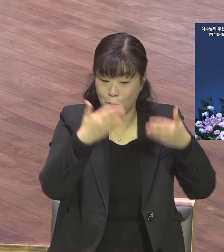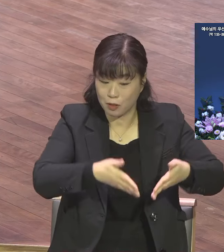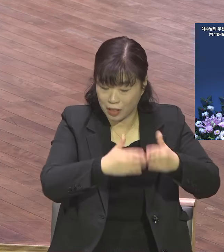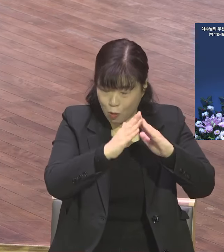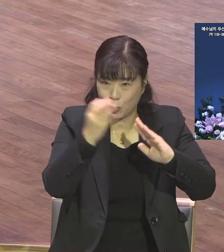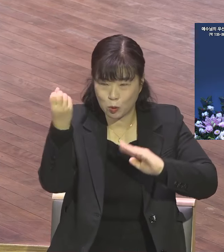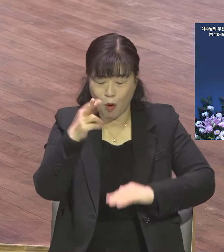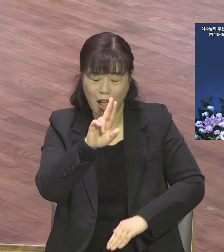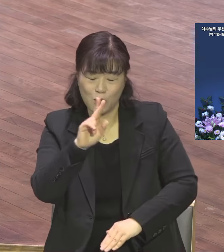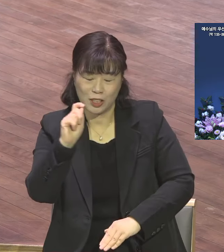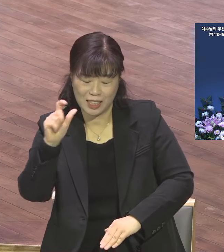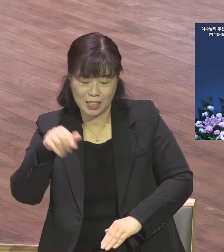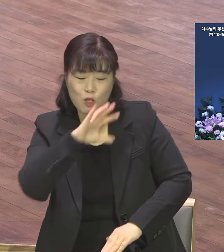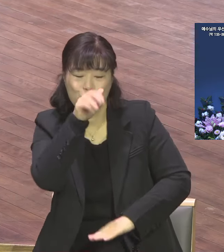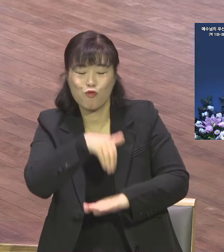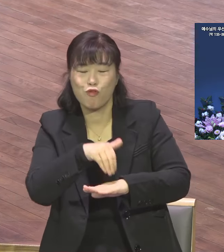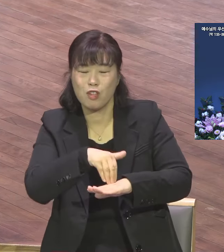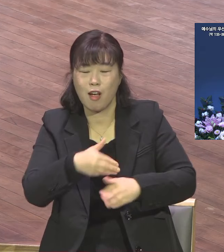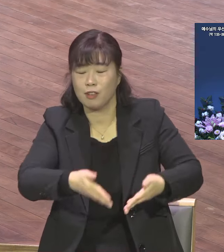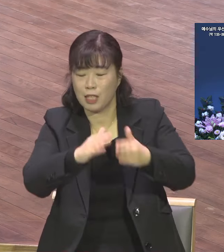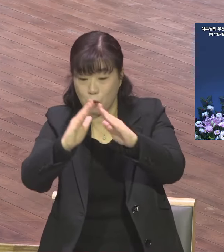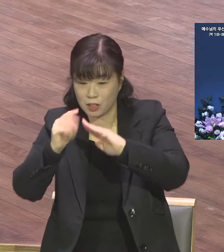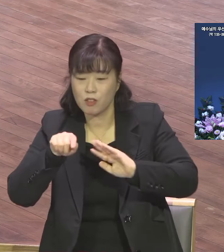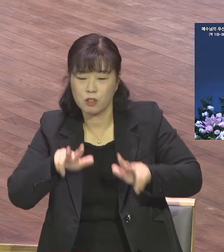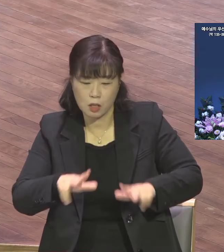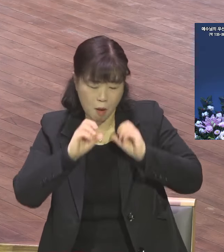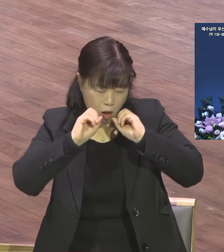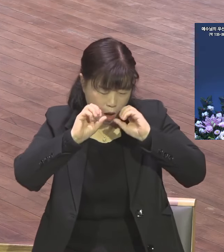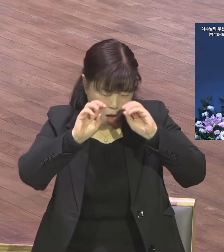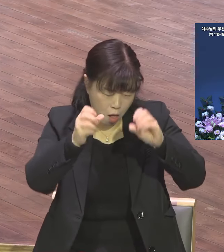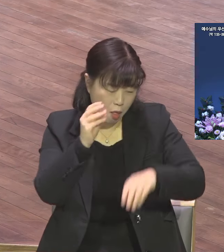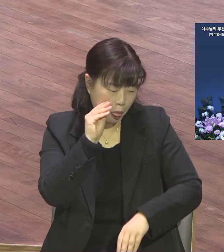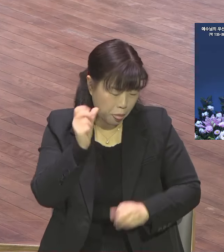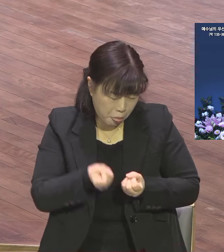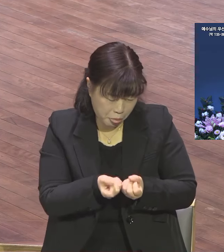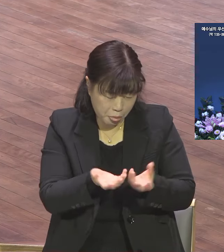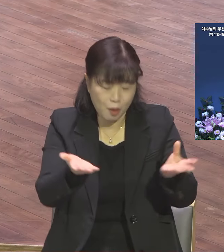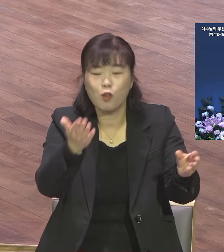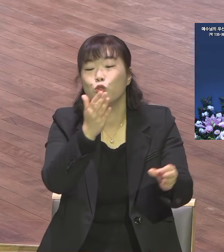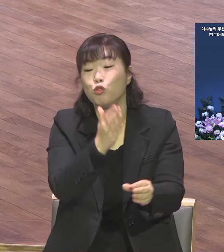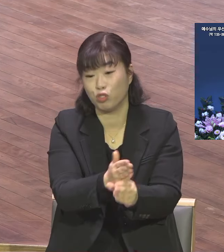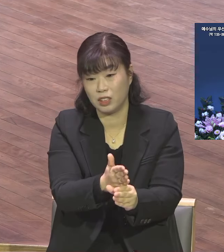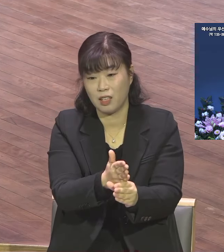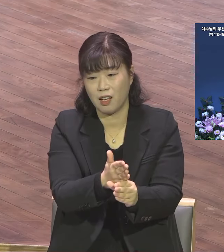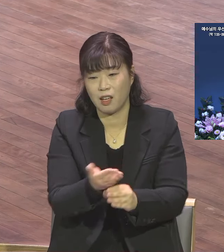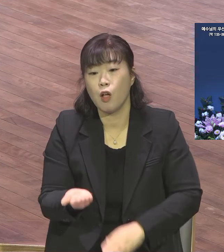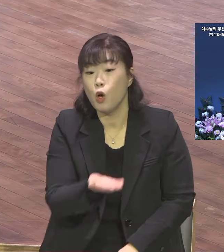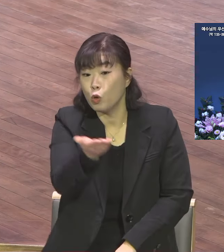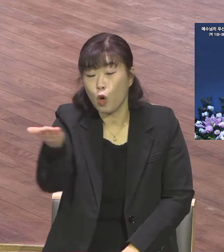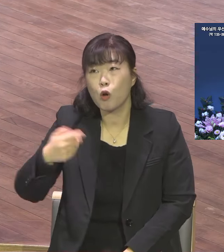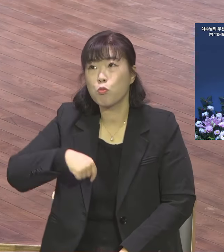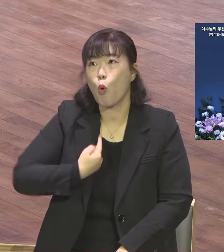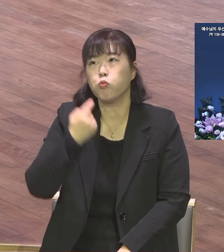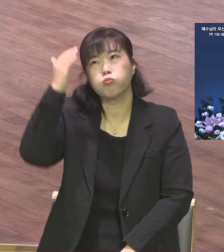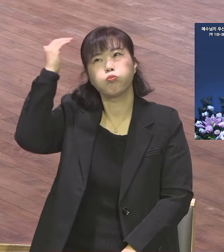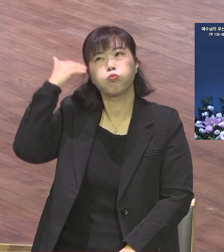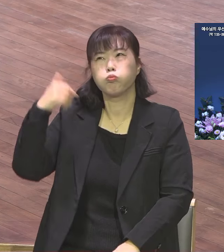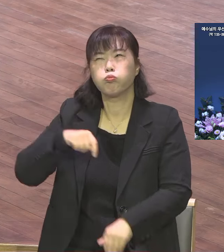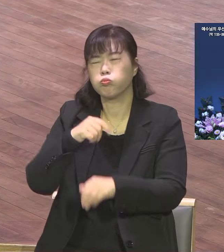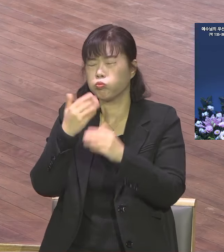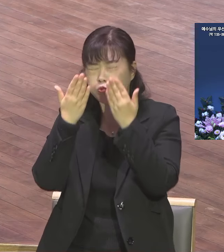우리 교단 안에 있는 이 선교사들이 이렇게 생명 걸고 그렇게 복음을 전하고 있습니다. 자, 성도